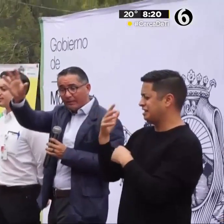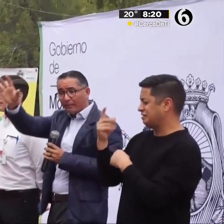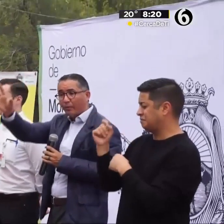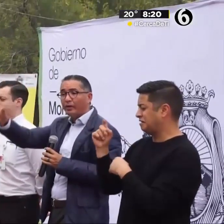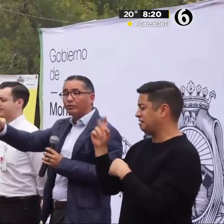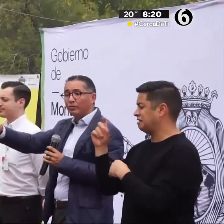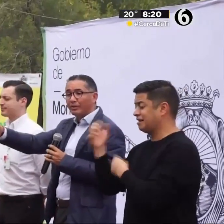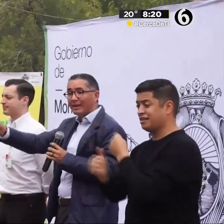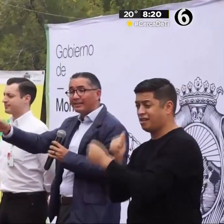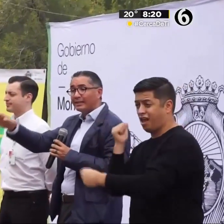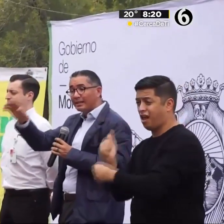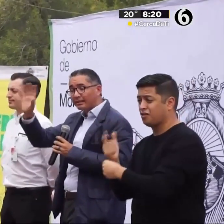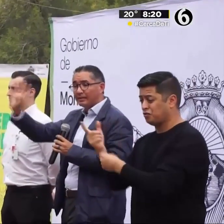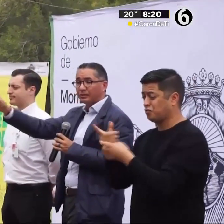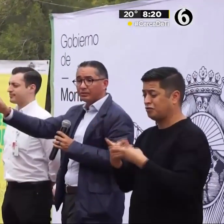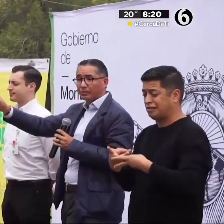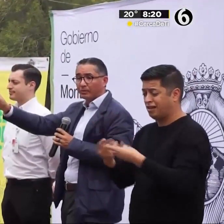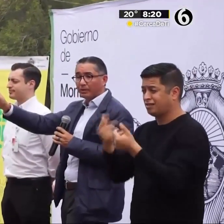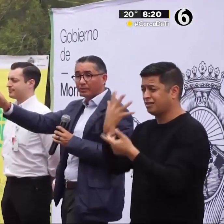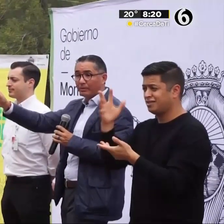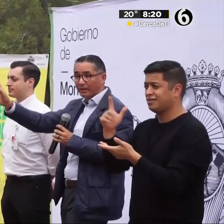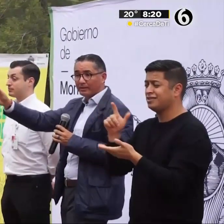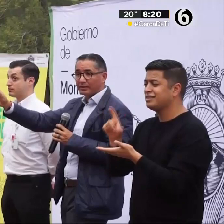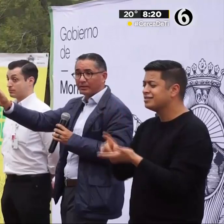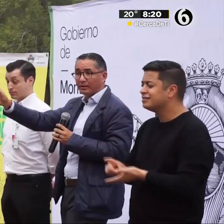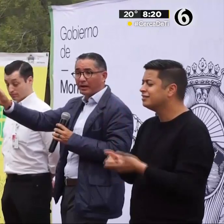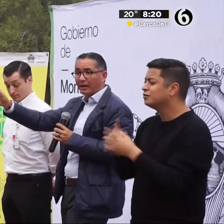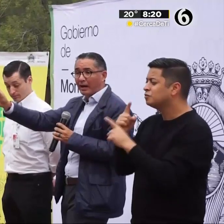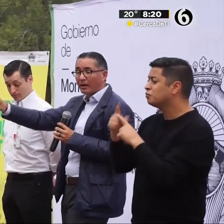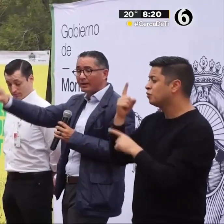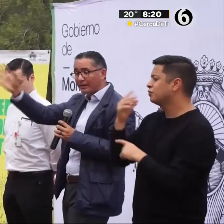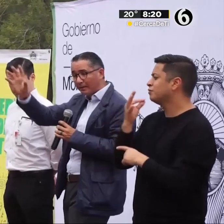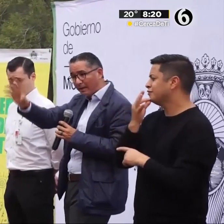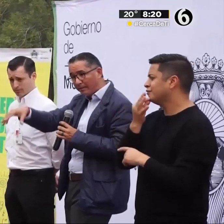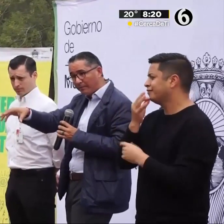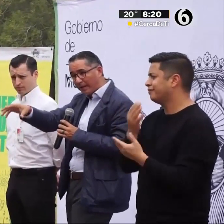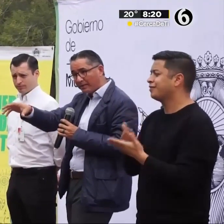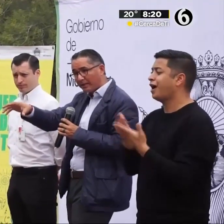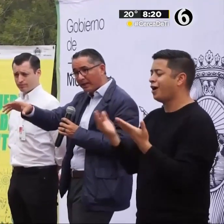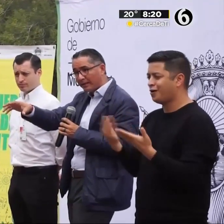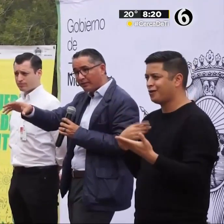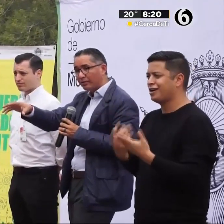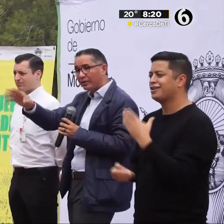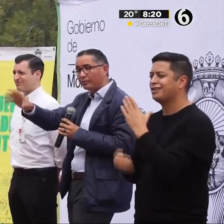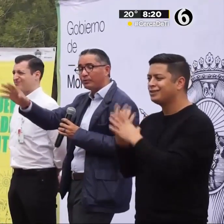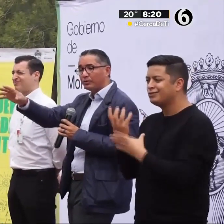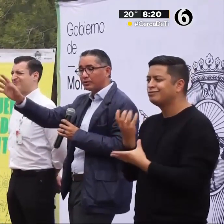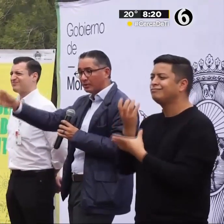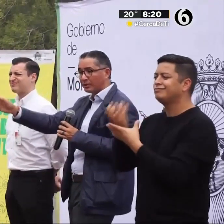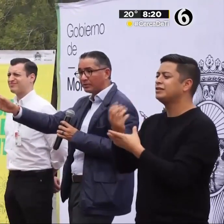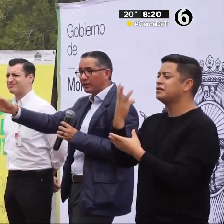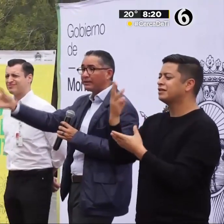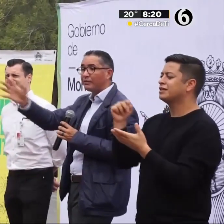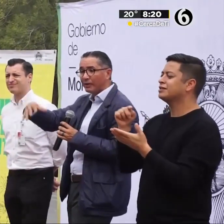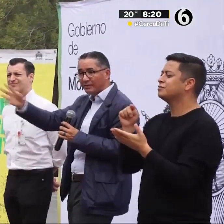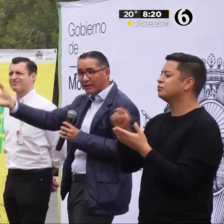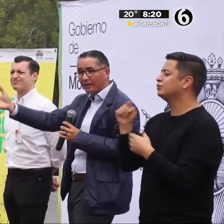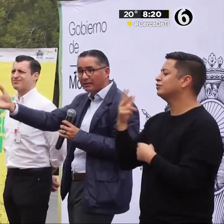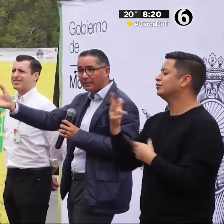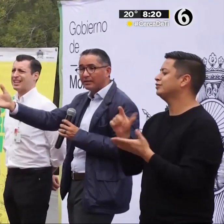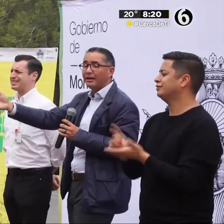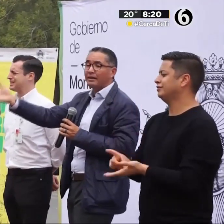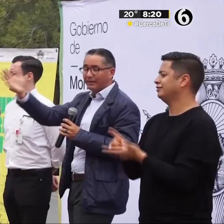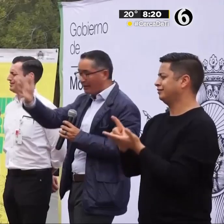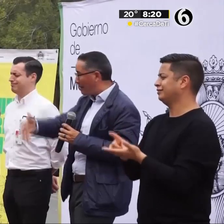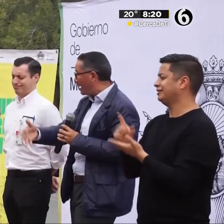20 o 30, pueden consumir más de 10 litros por minuto, imagínense. Ahora las que van a instalar son 3.8 litros y esa